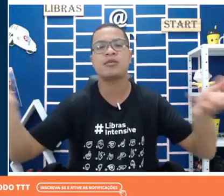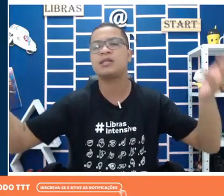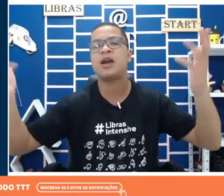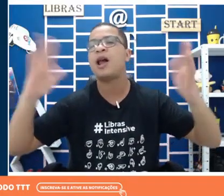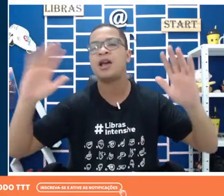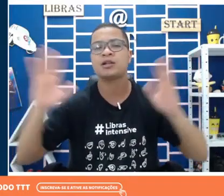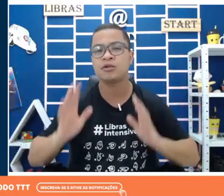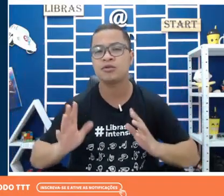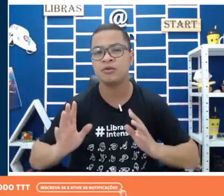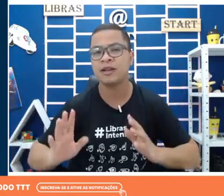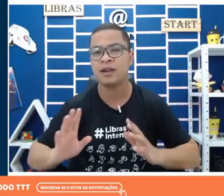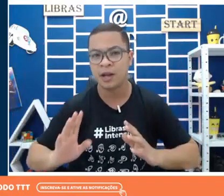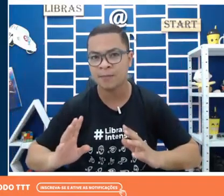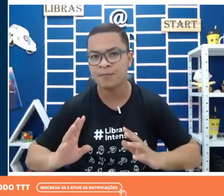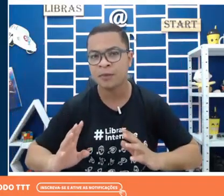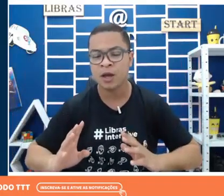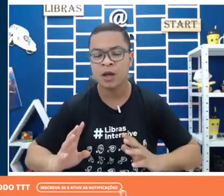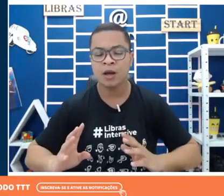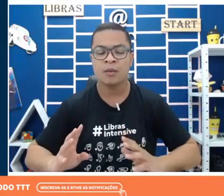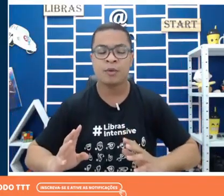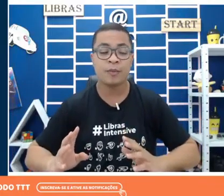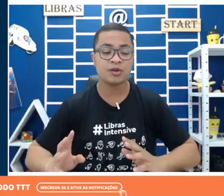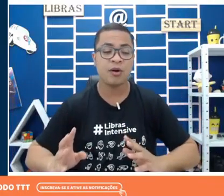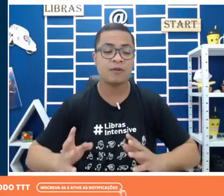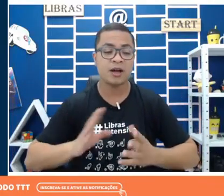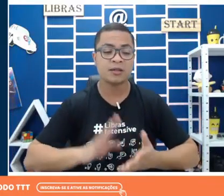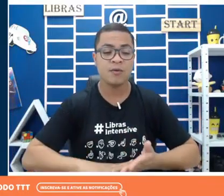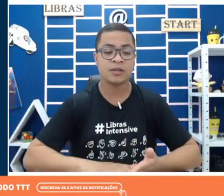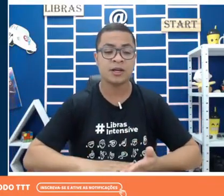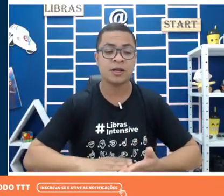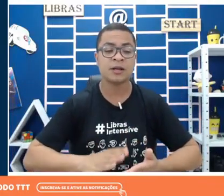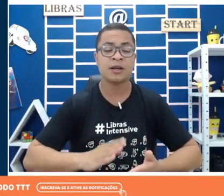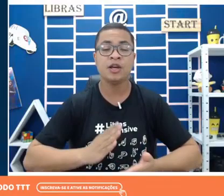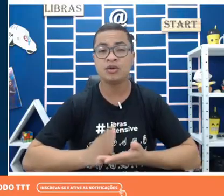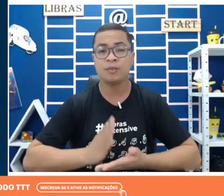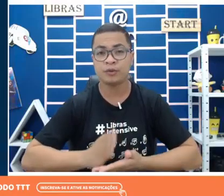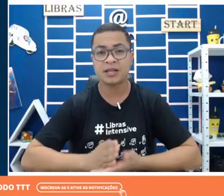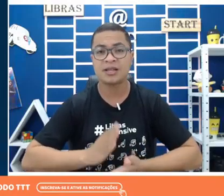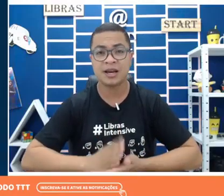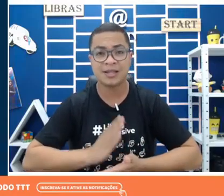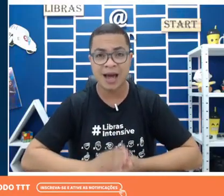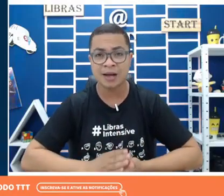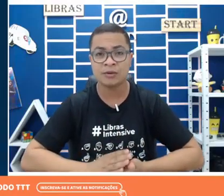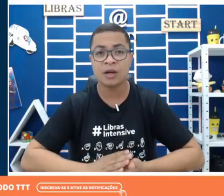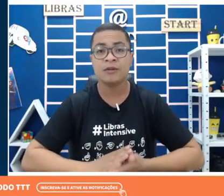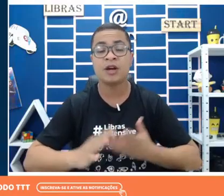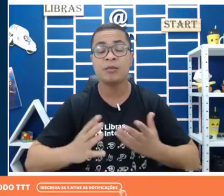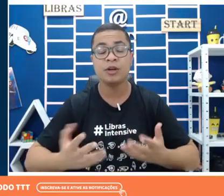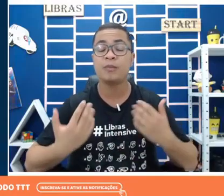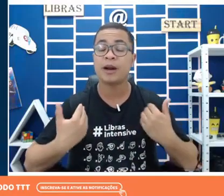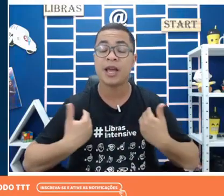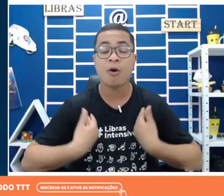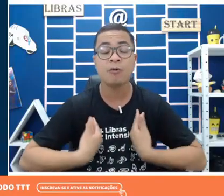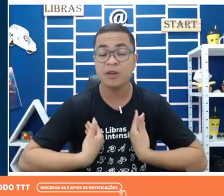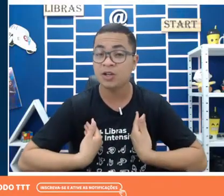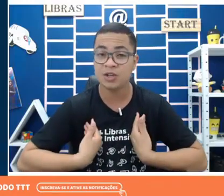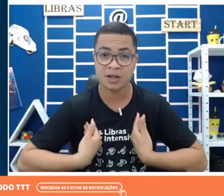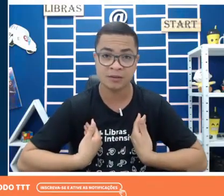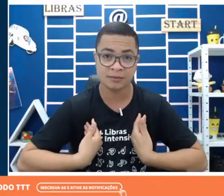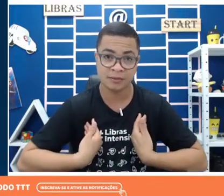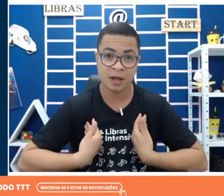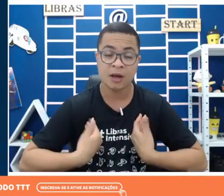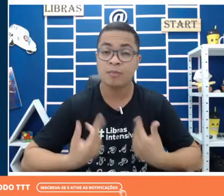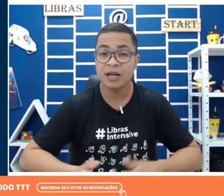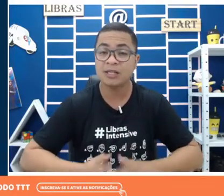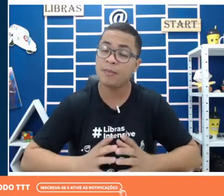simplesmente jogar um sinal lá e achar que o surdo vai entender. Para o pessoal que faz música e usa o português sinalizado, fica bonito para quem é